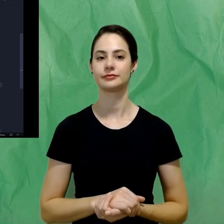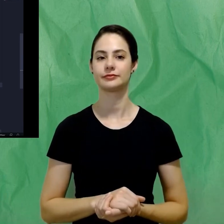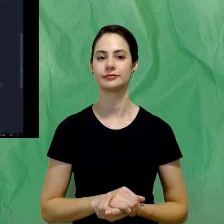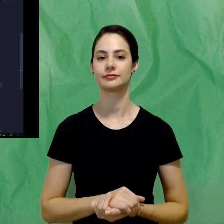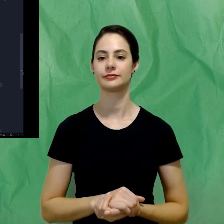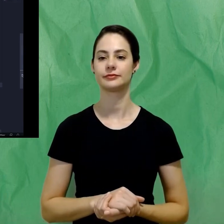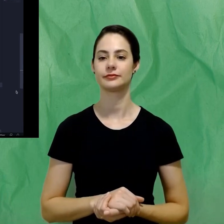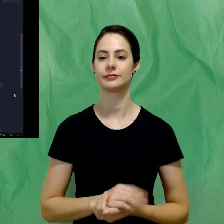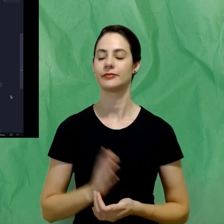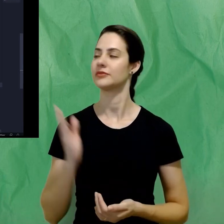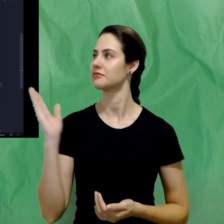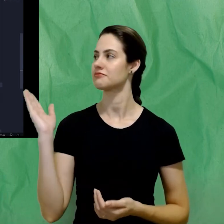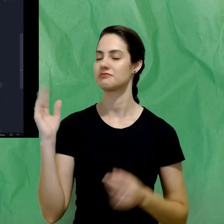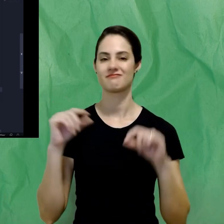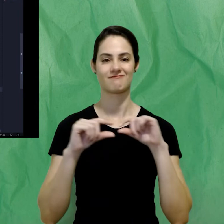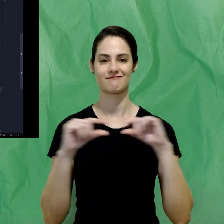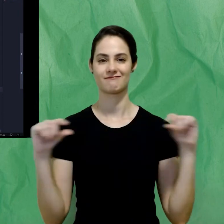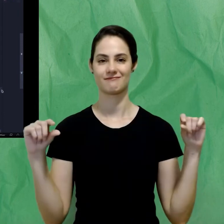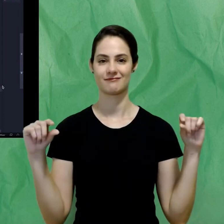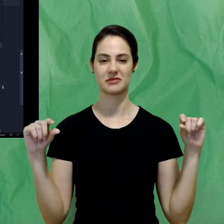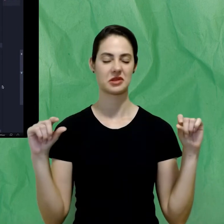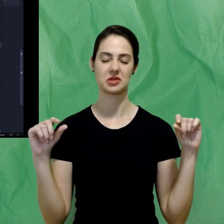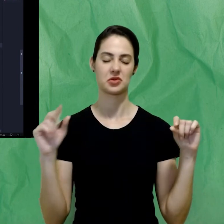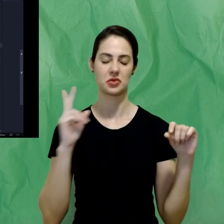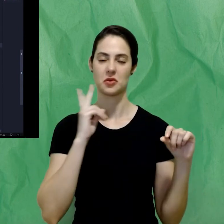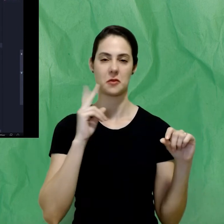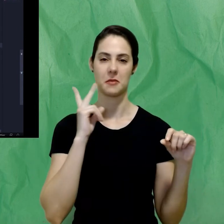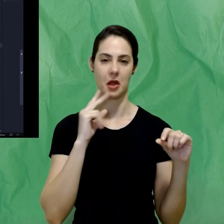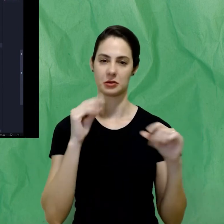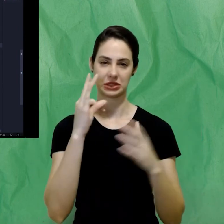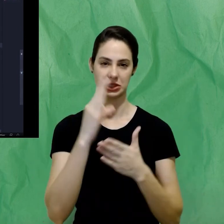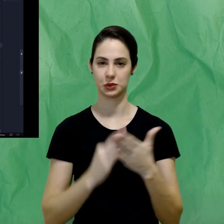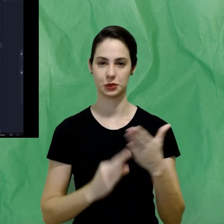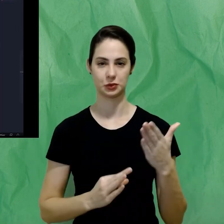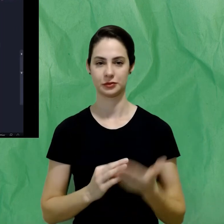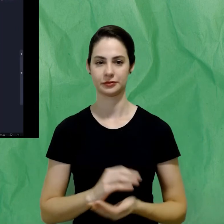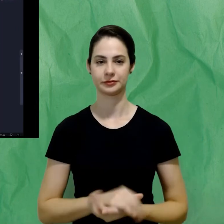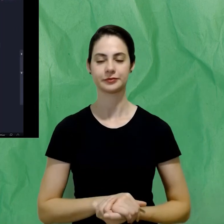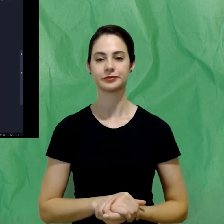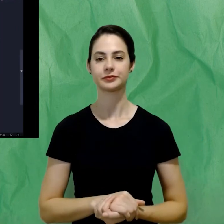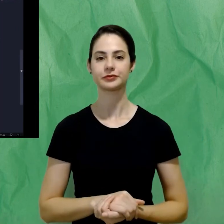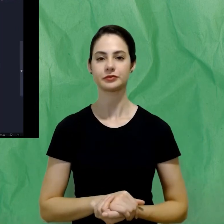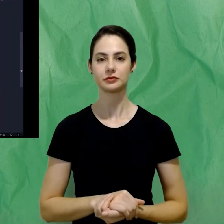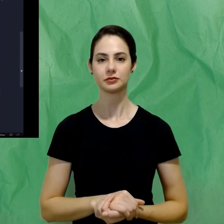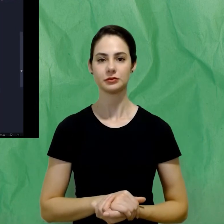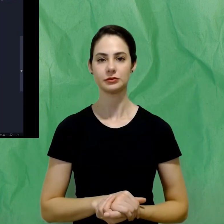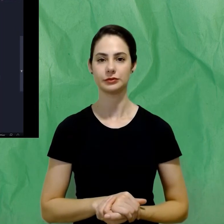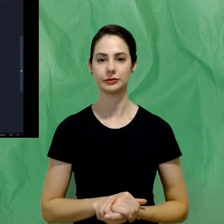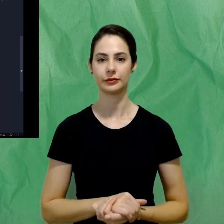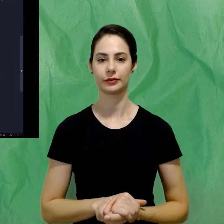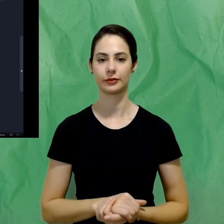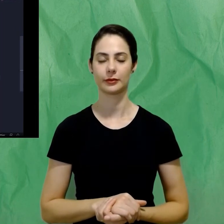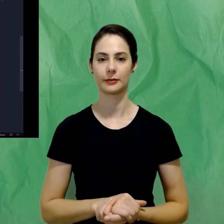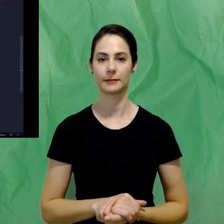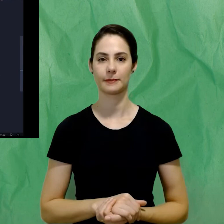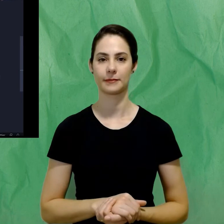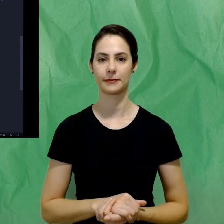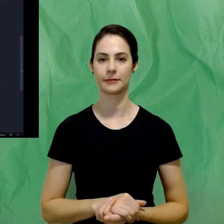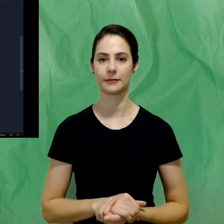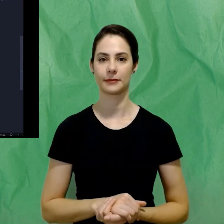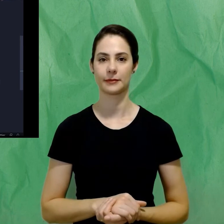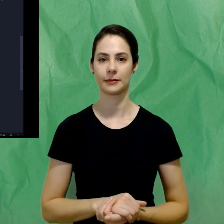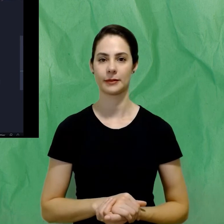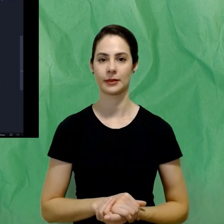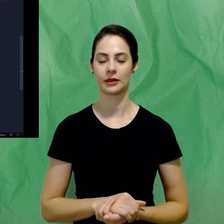é um arquivo de texto comum, sem nada de especial. Deixa eu fechar isso aqui para a gente ficar com a tela mais fácil de